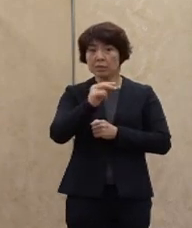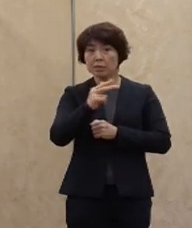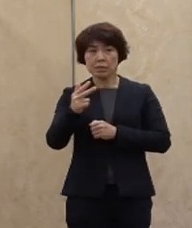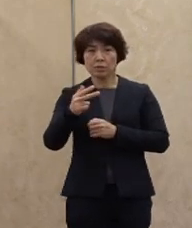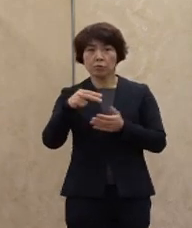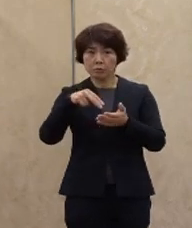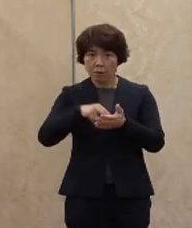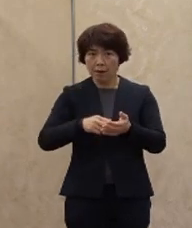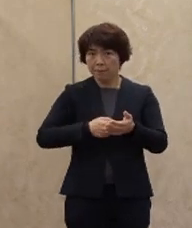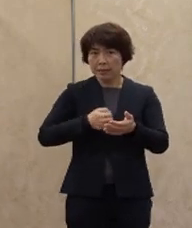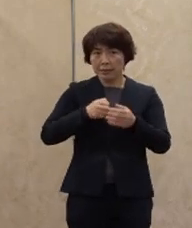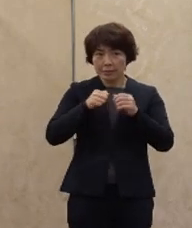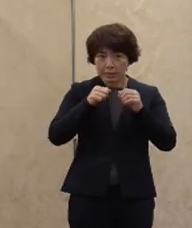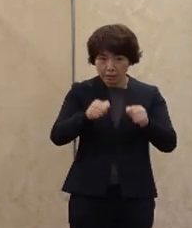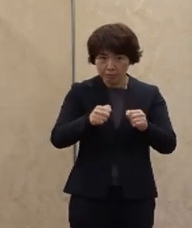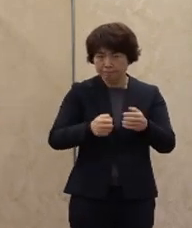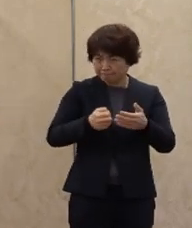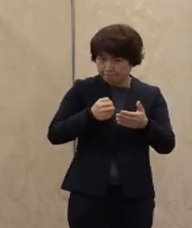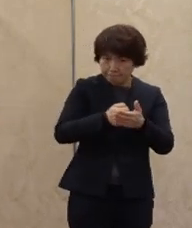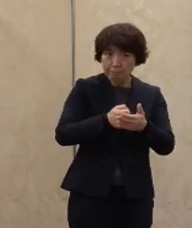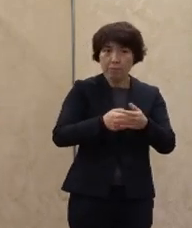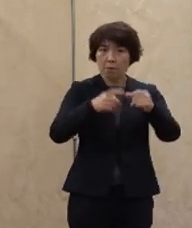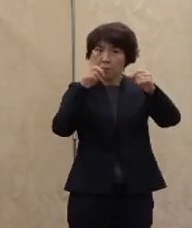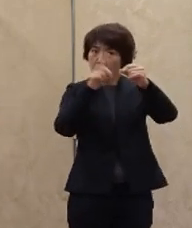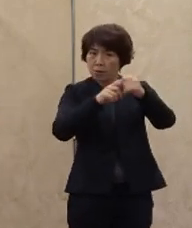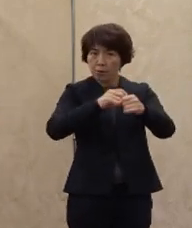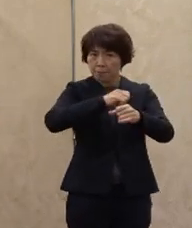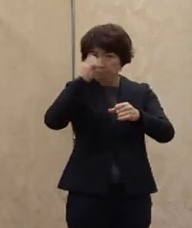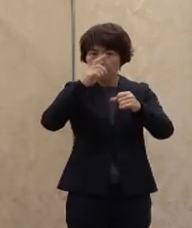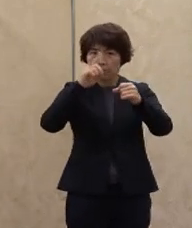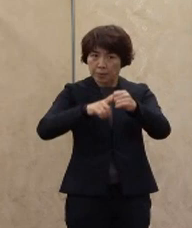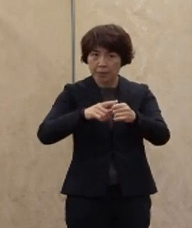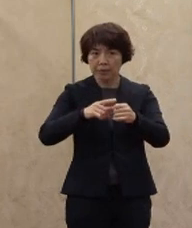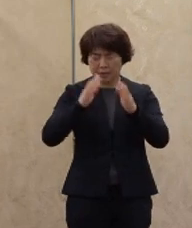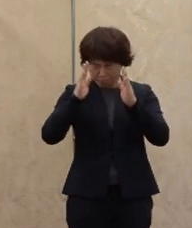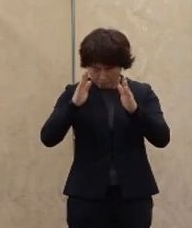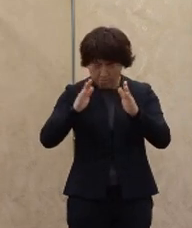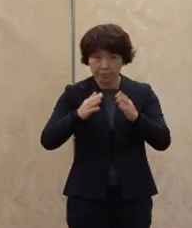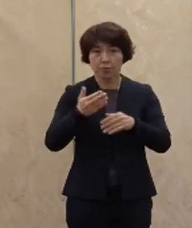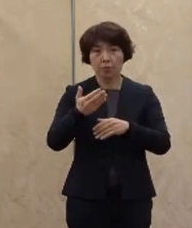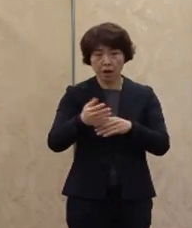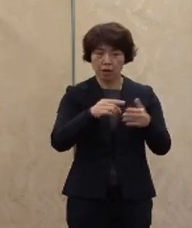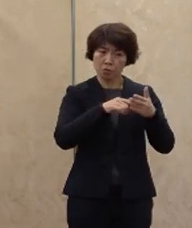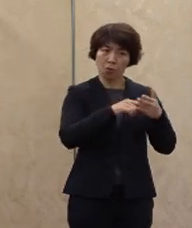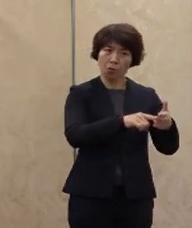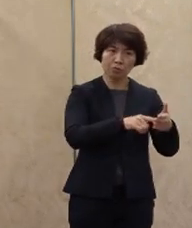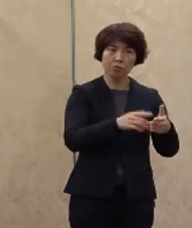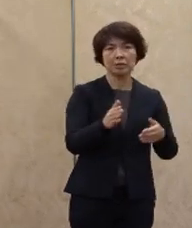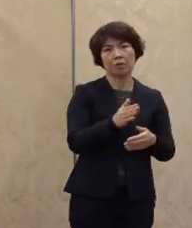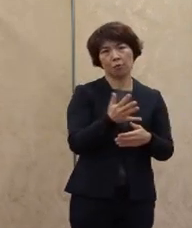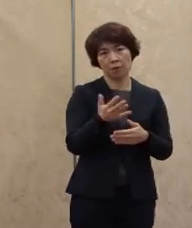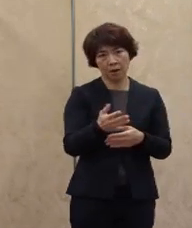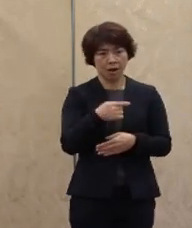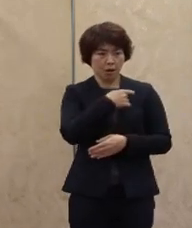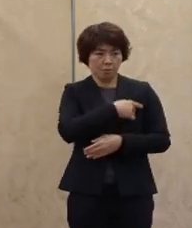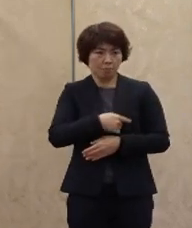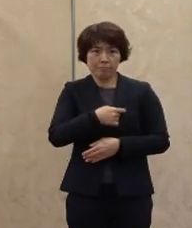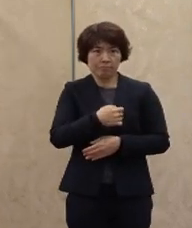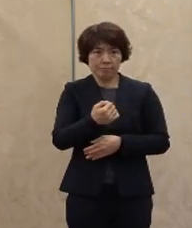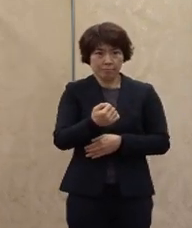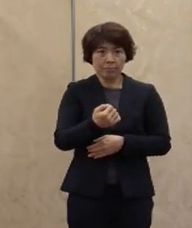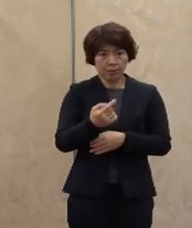う、そこは目標を達すべくやるのか、それとも努力する程度なのか、その辺の心意気をお願いします